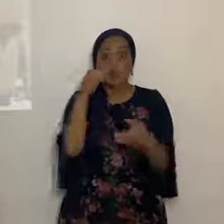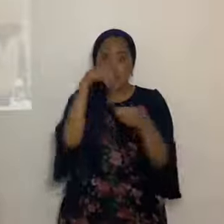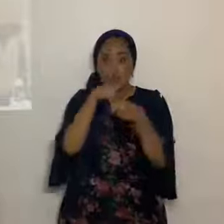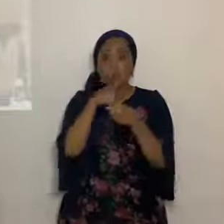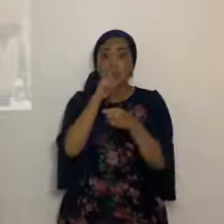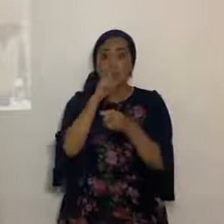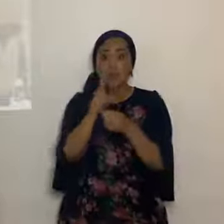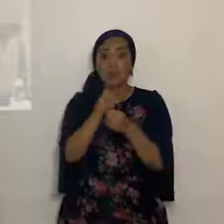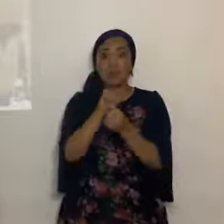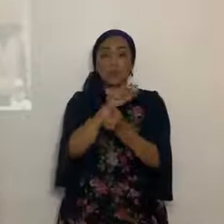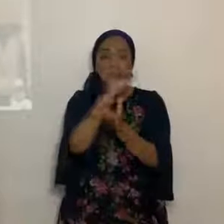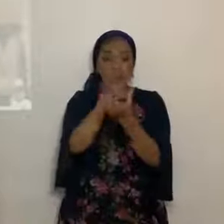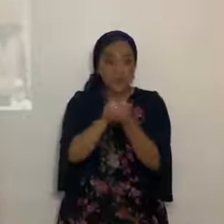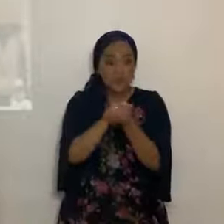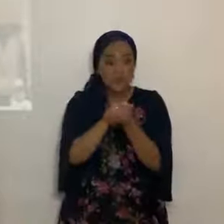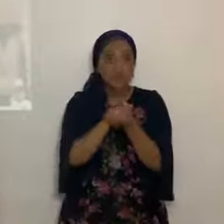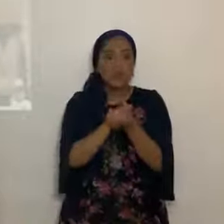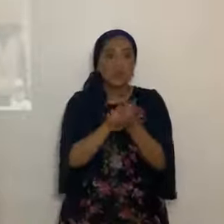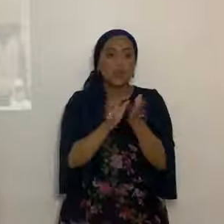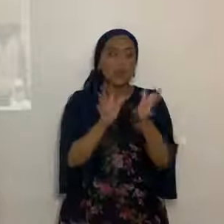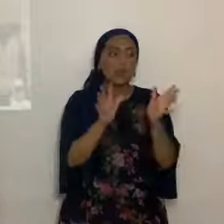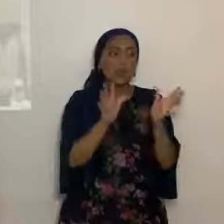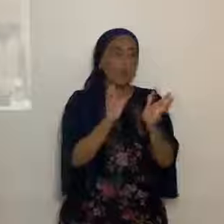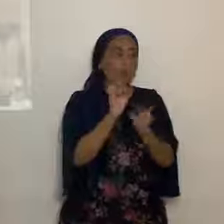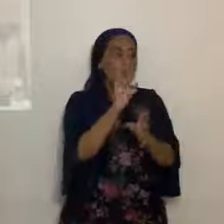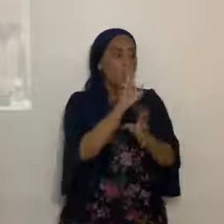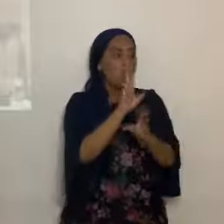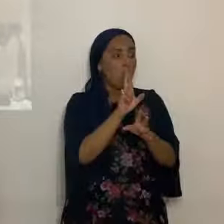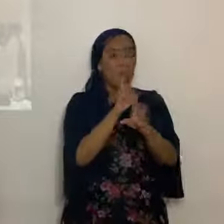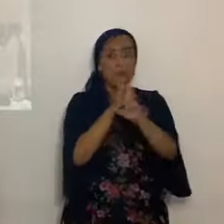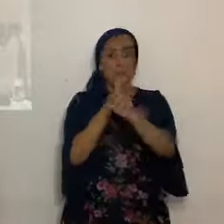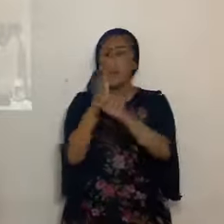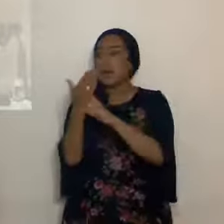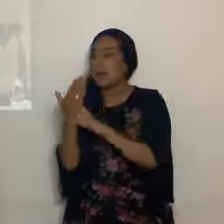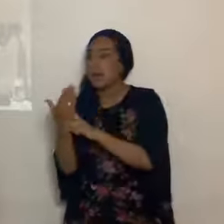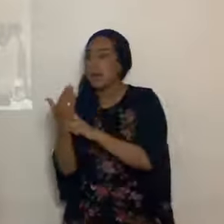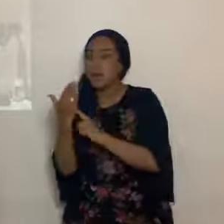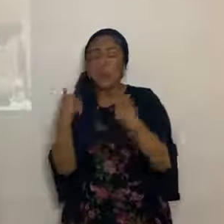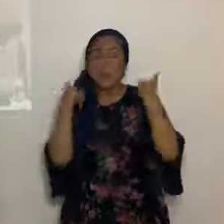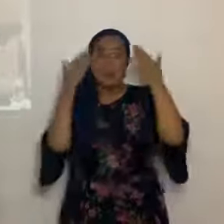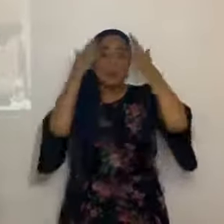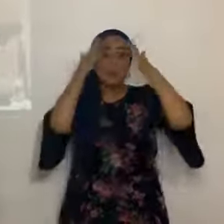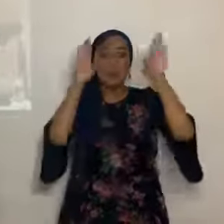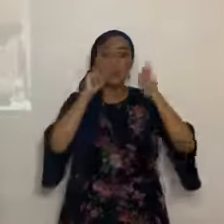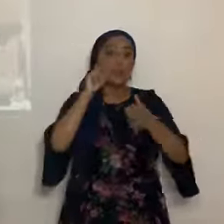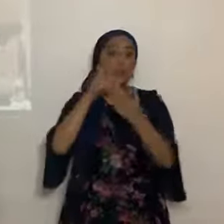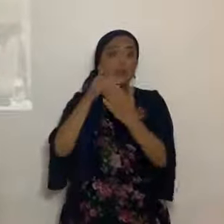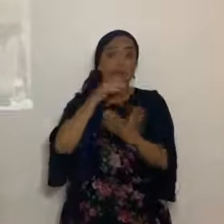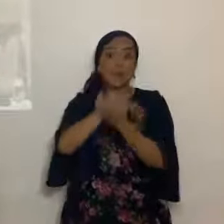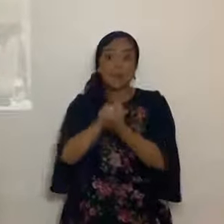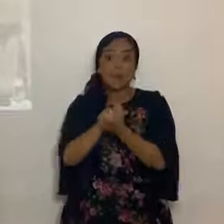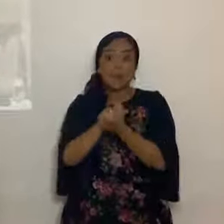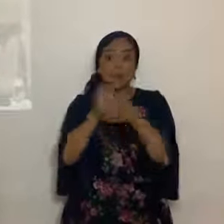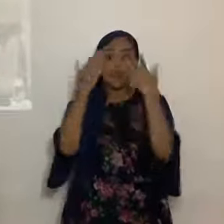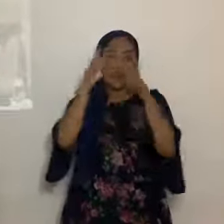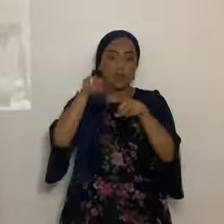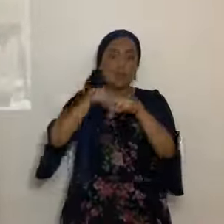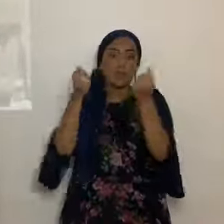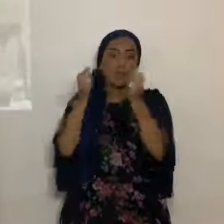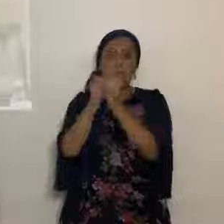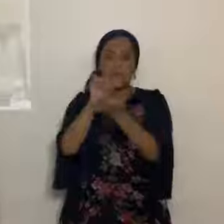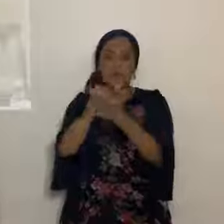verdadero matrimonio, etcétera, etcétera, o fue por adulterio, por, no sé, fornicación, alguna cosa. Hay que romper